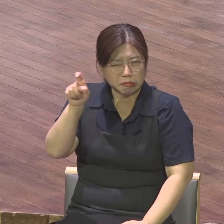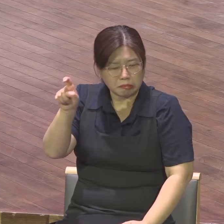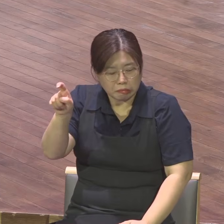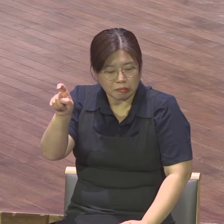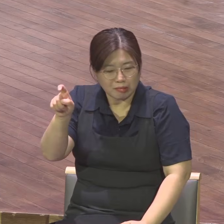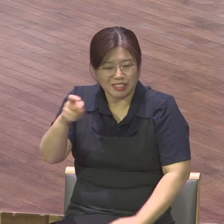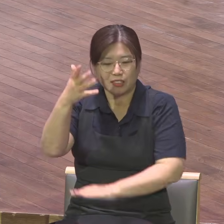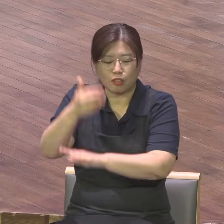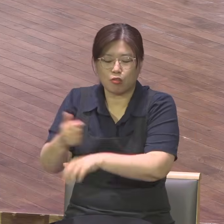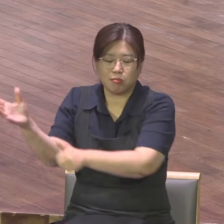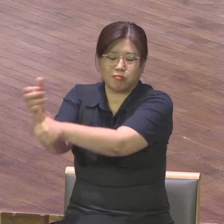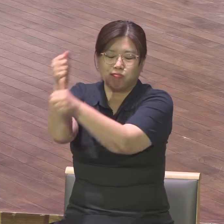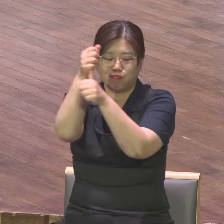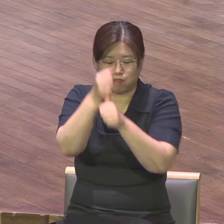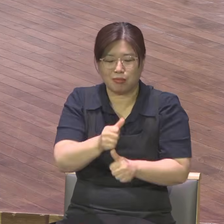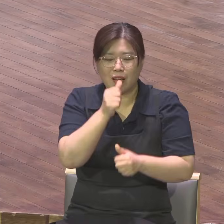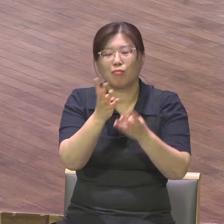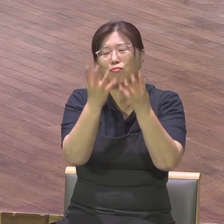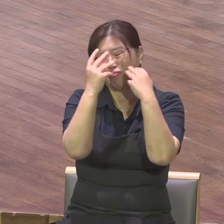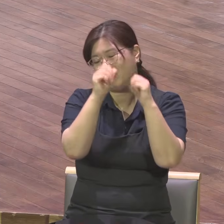싫다고.